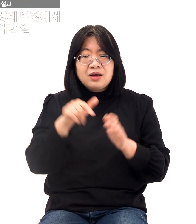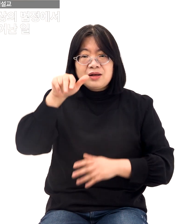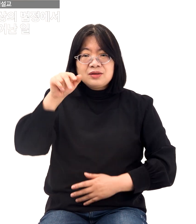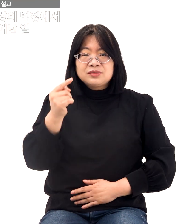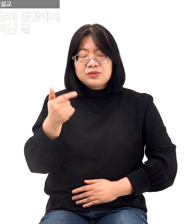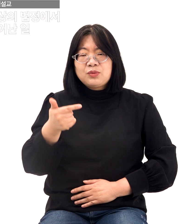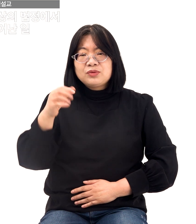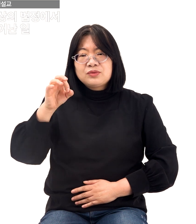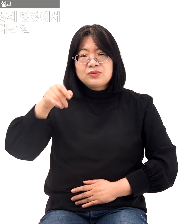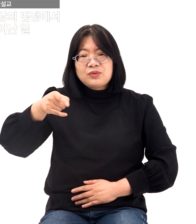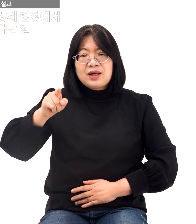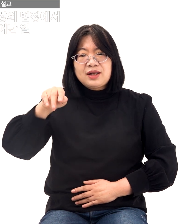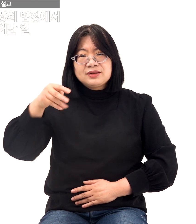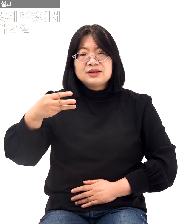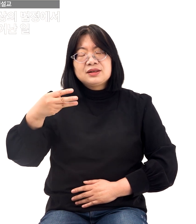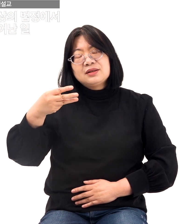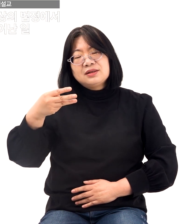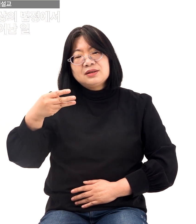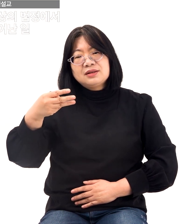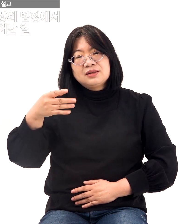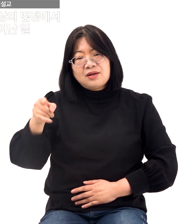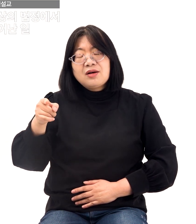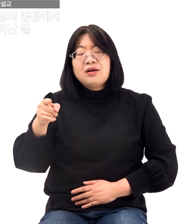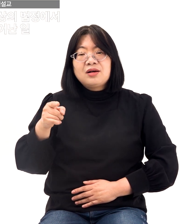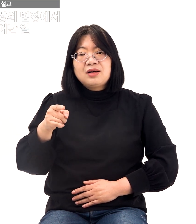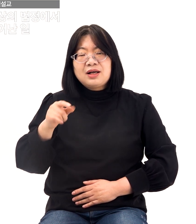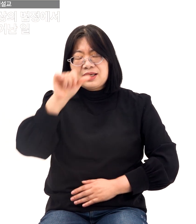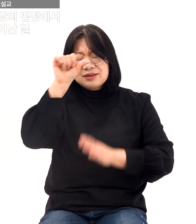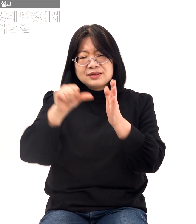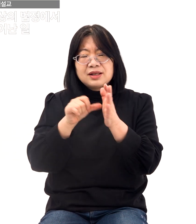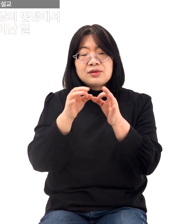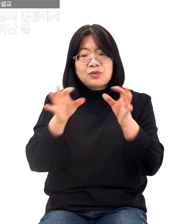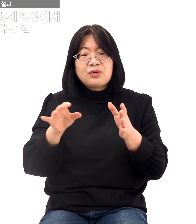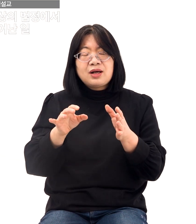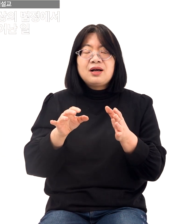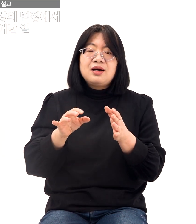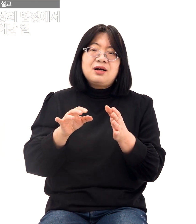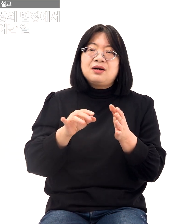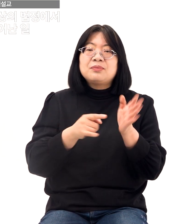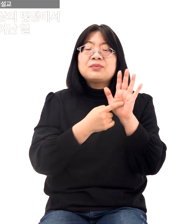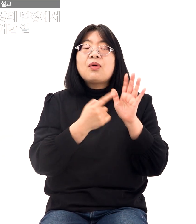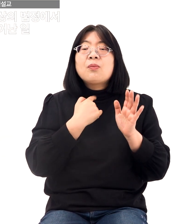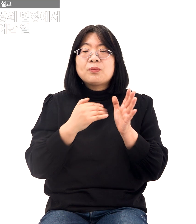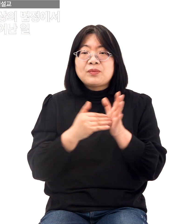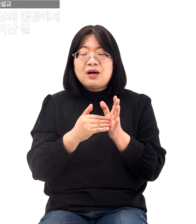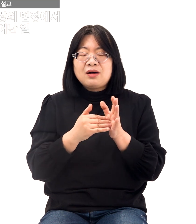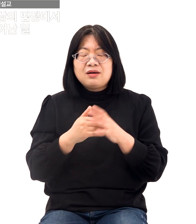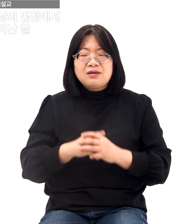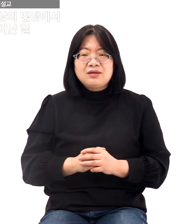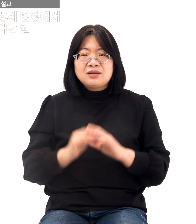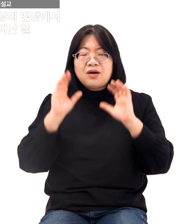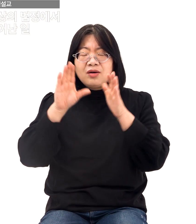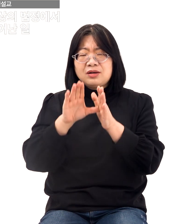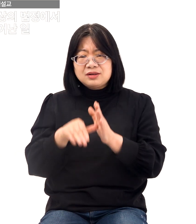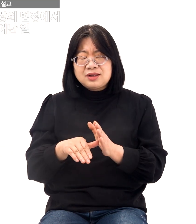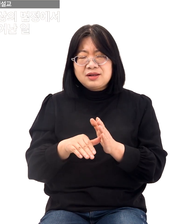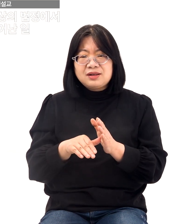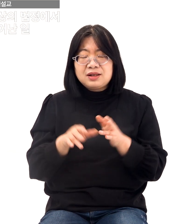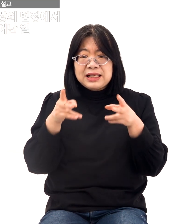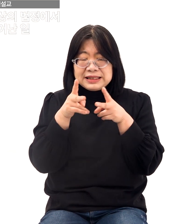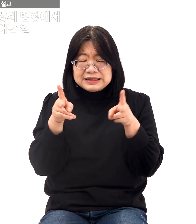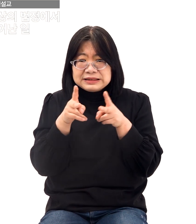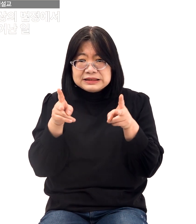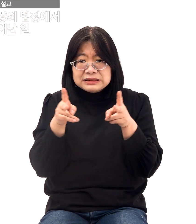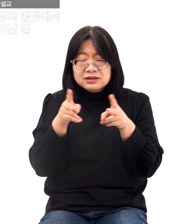웨슬레이가 일생 동안 쓰던 표현이에요. 그가 어린 시절에 집